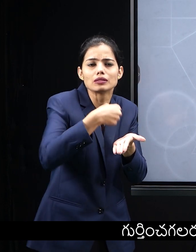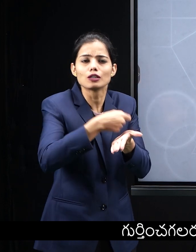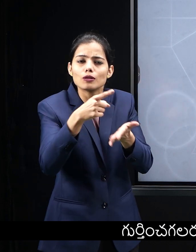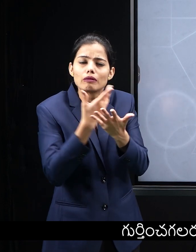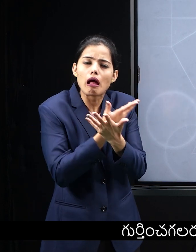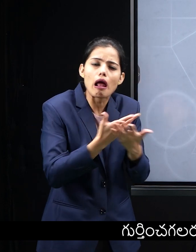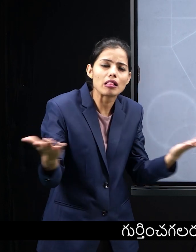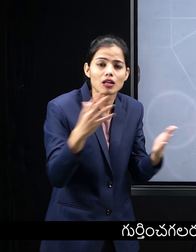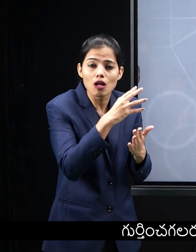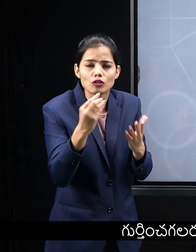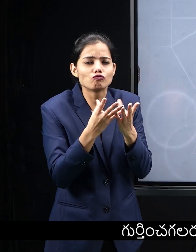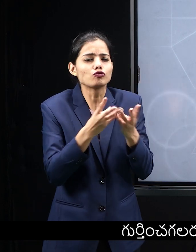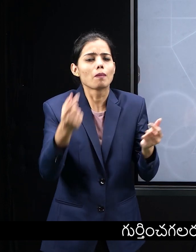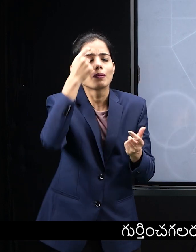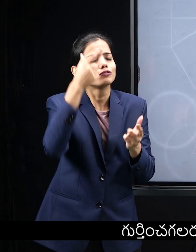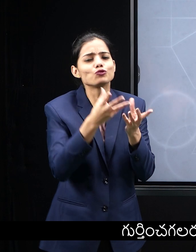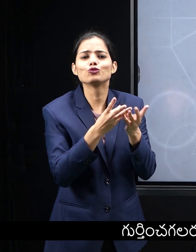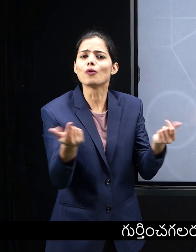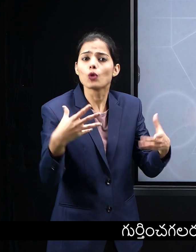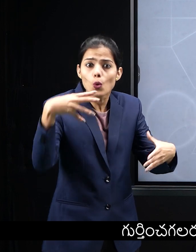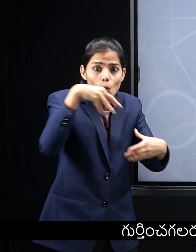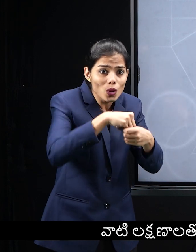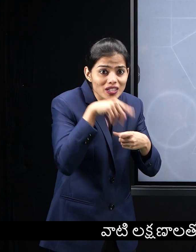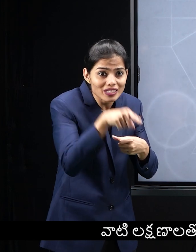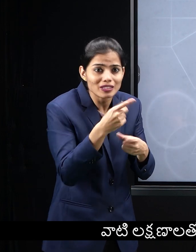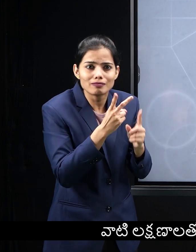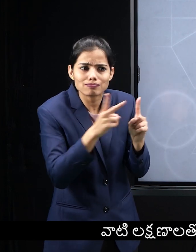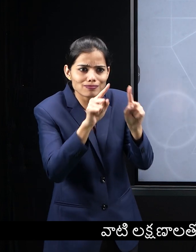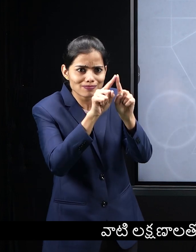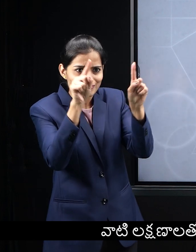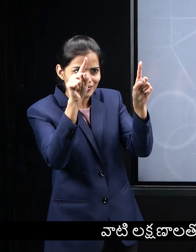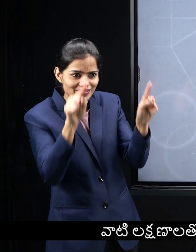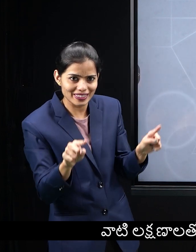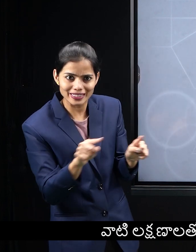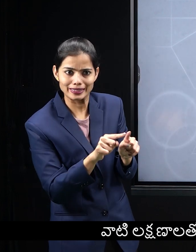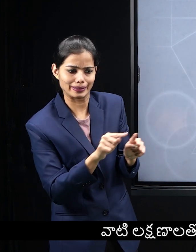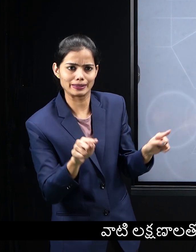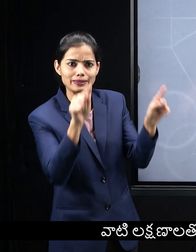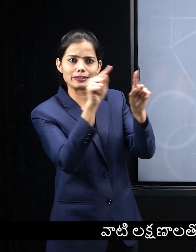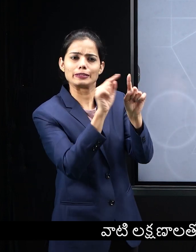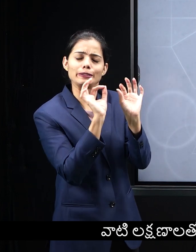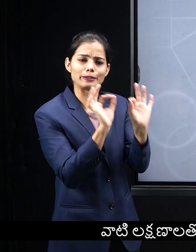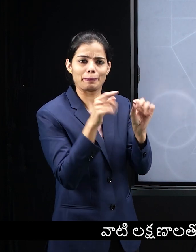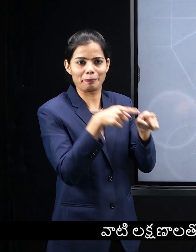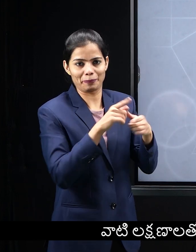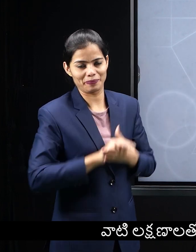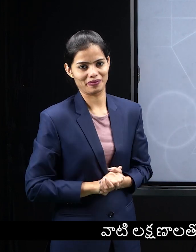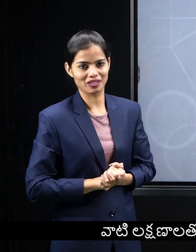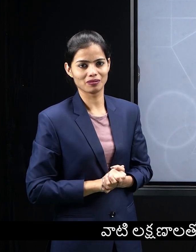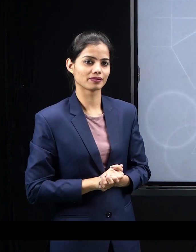మరియు వర్గీకరించగలరు మరియు వాటి లక్షణాలతో కూడిన సమస్యలను పరిష్కరించగలరు.